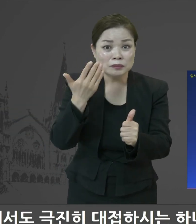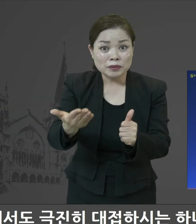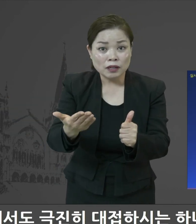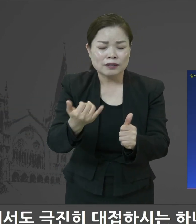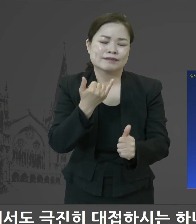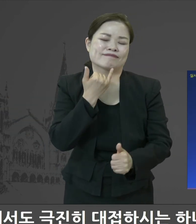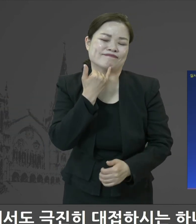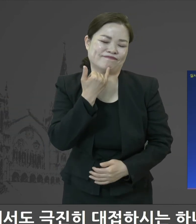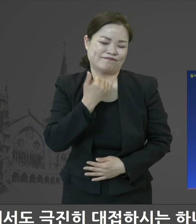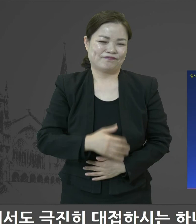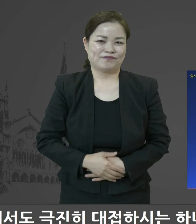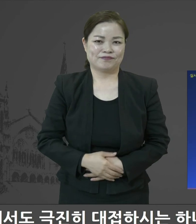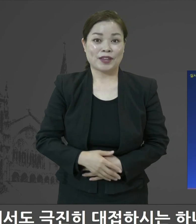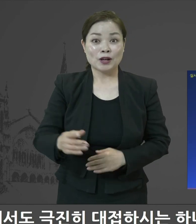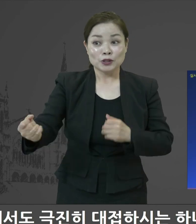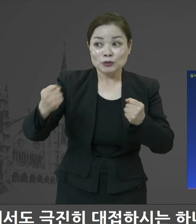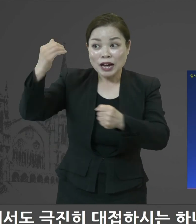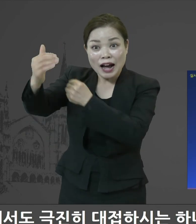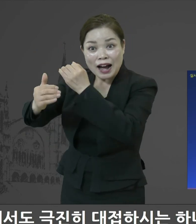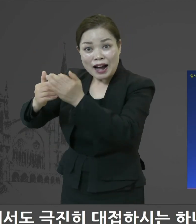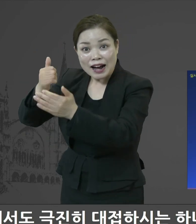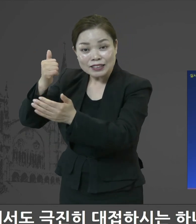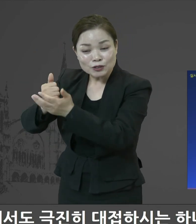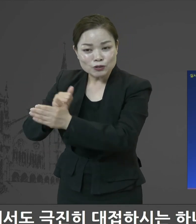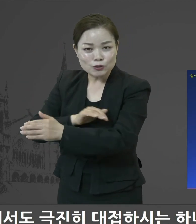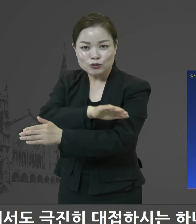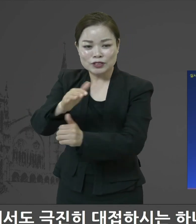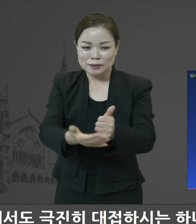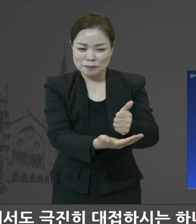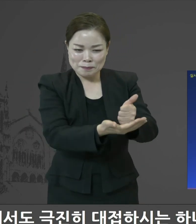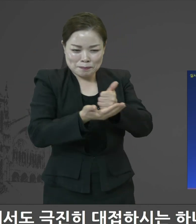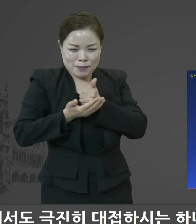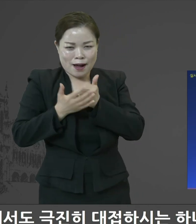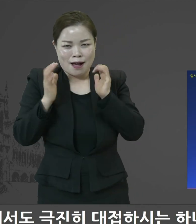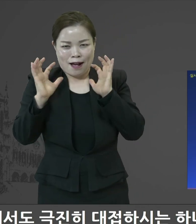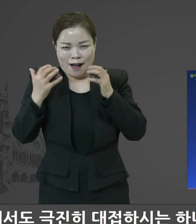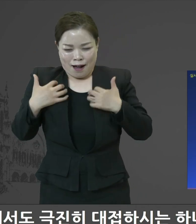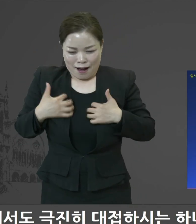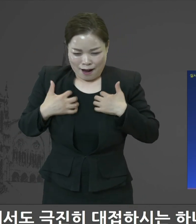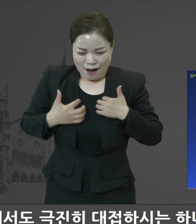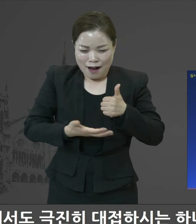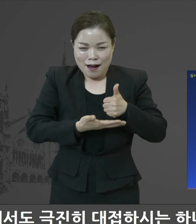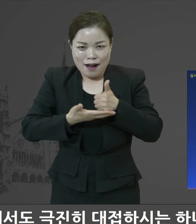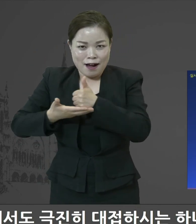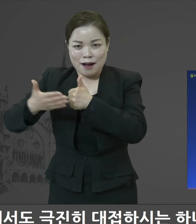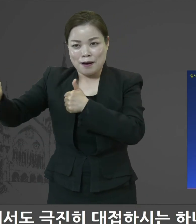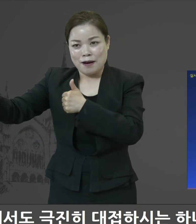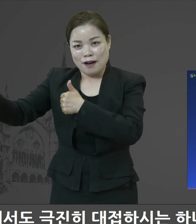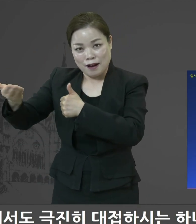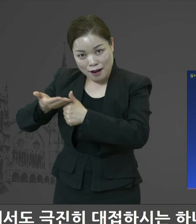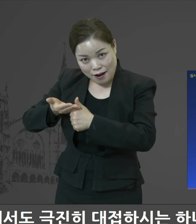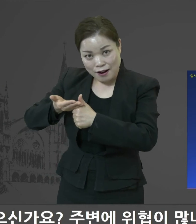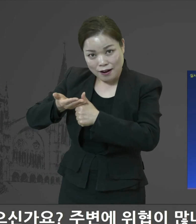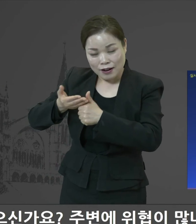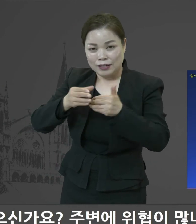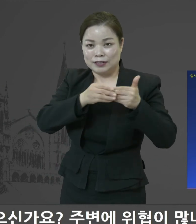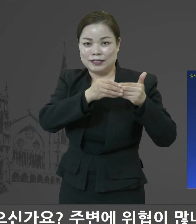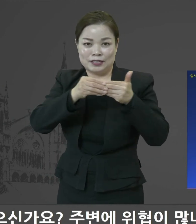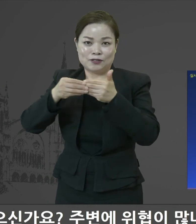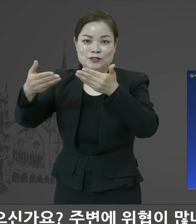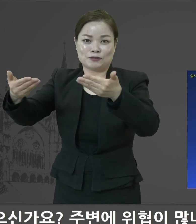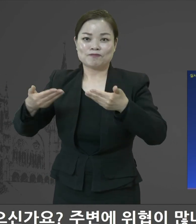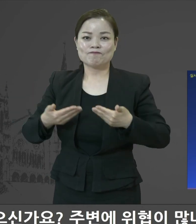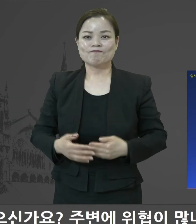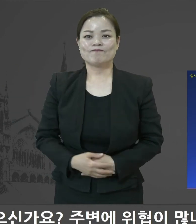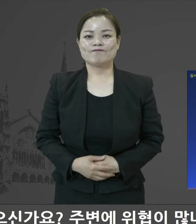괜찮습니다. 그럼에도 불구하고 하나님은 극진히 우리를 대접하고 환대하셔서 우리를 선하게 이끌어 주실 줄로